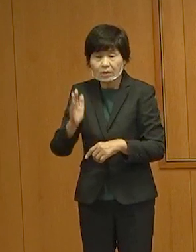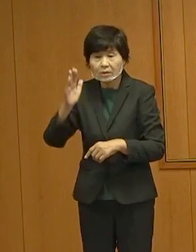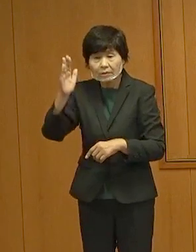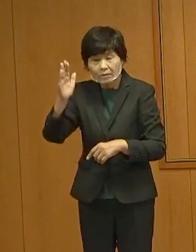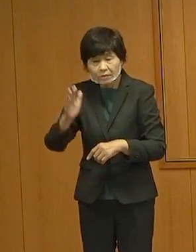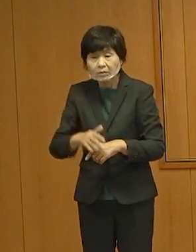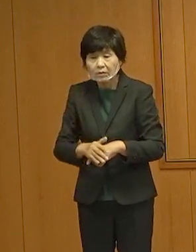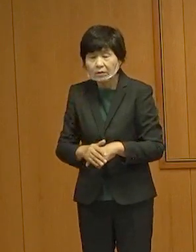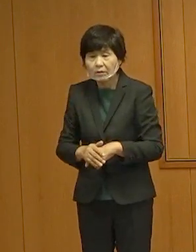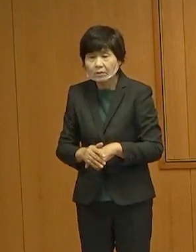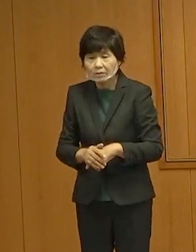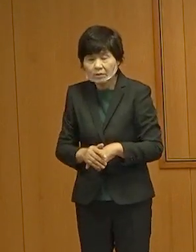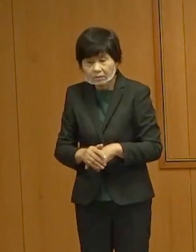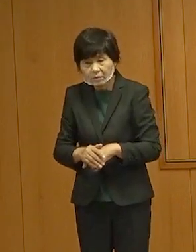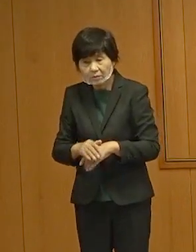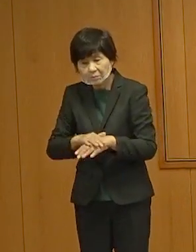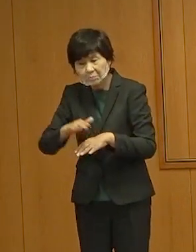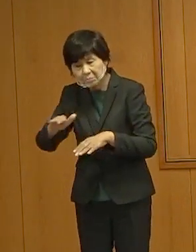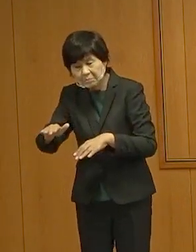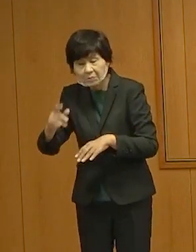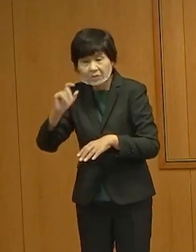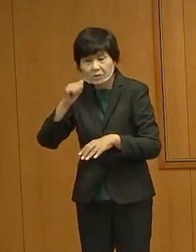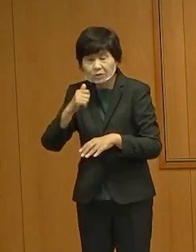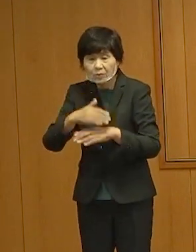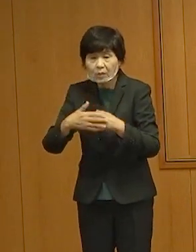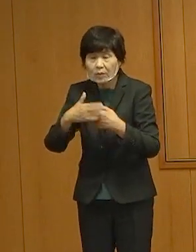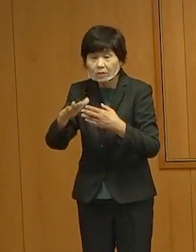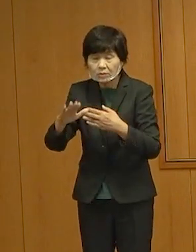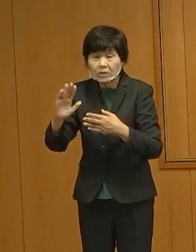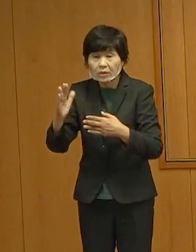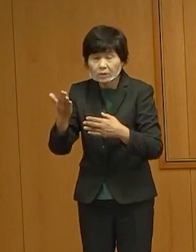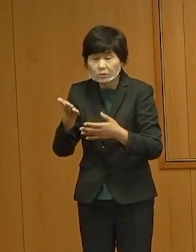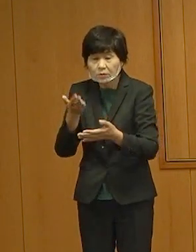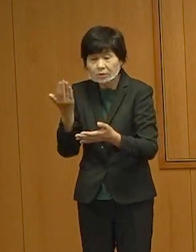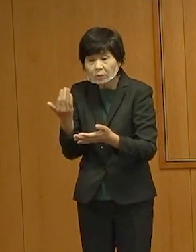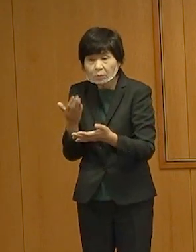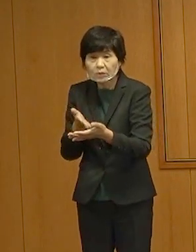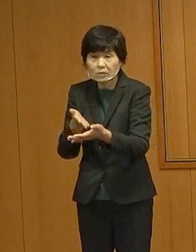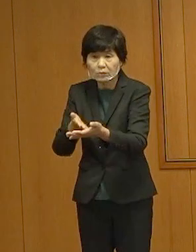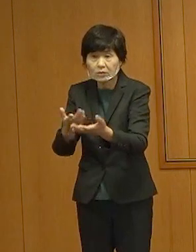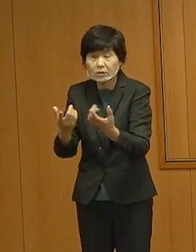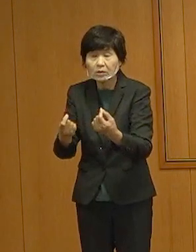ていう現実はあると思うんですよね。ただそれはもう先ほど言いましたように、